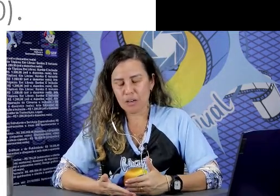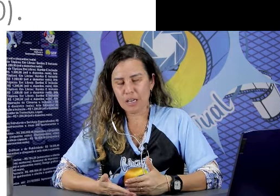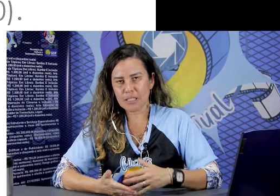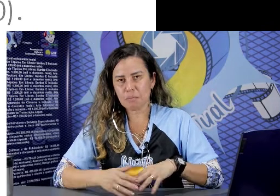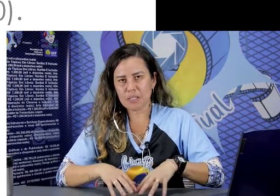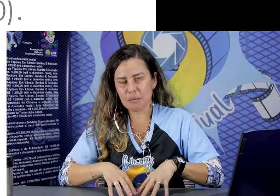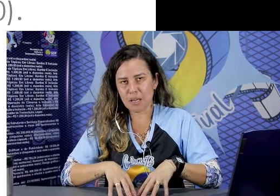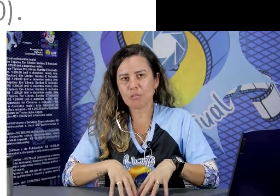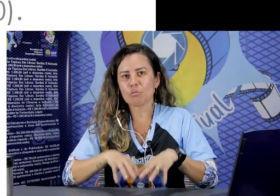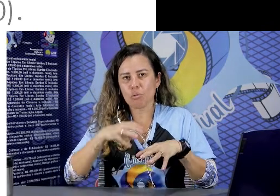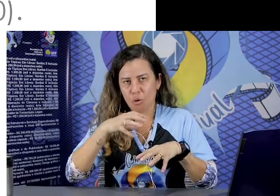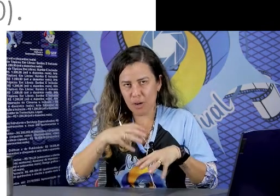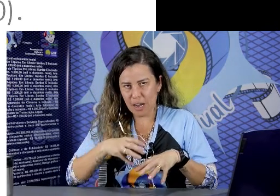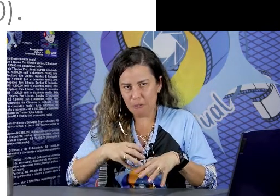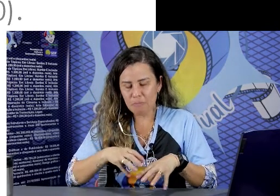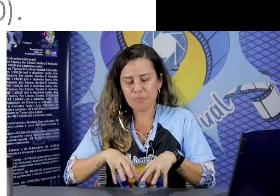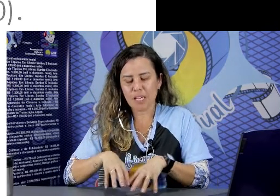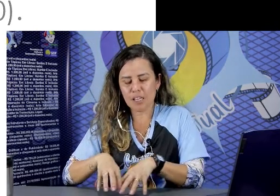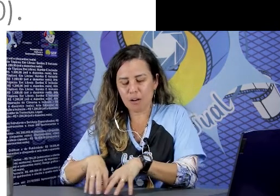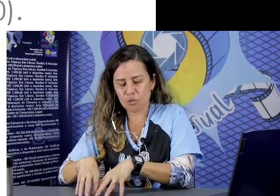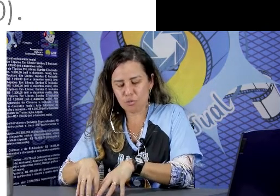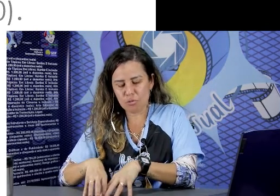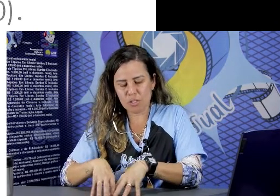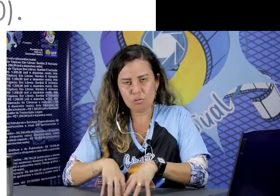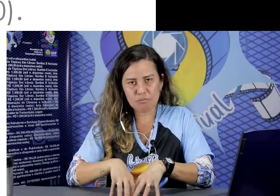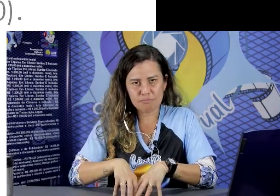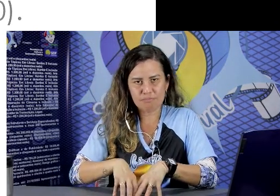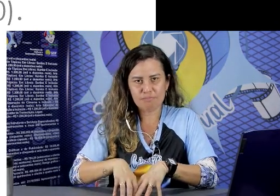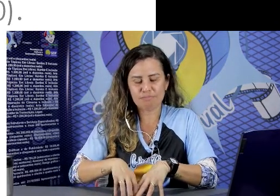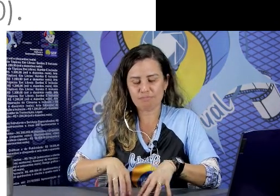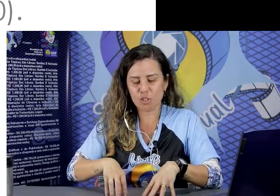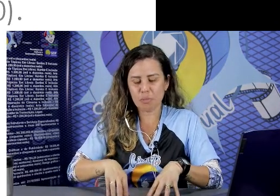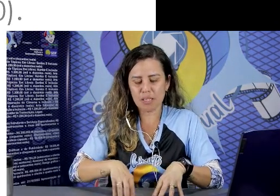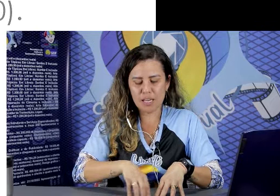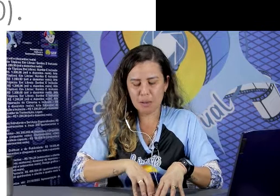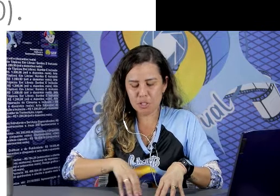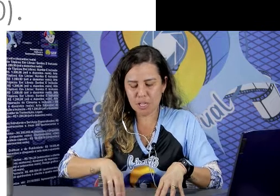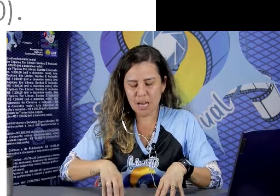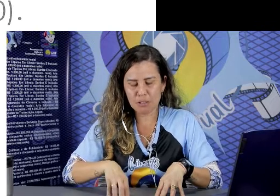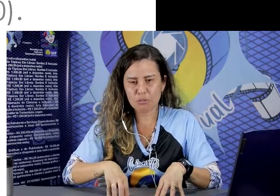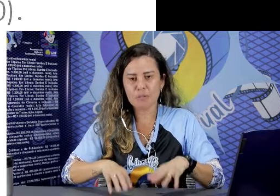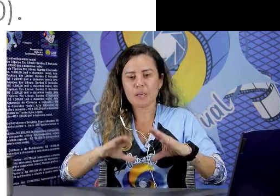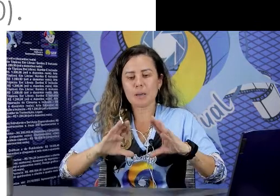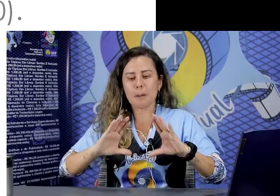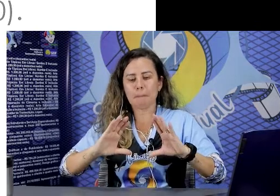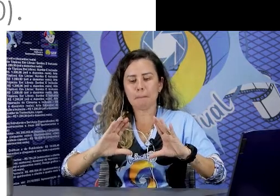esse pensamento oral, ele é construído de maneira abstrata, mas